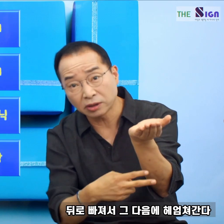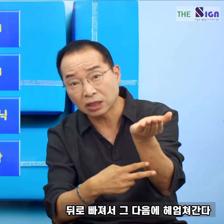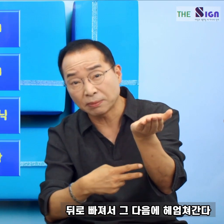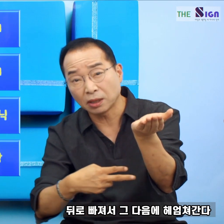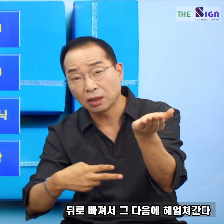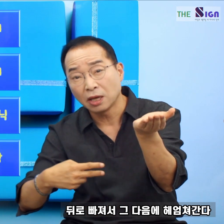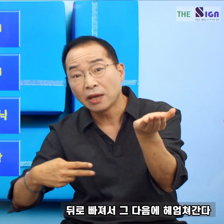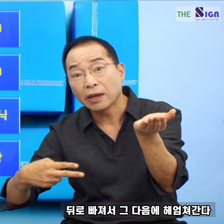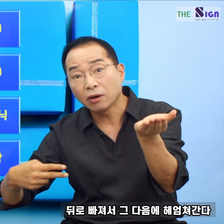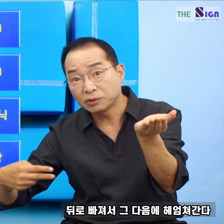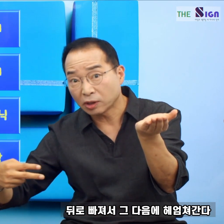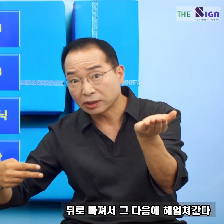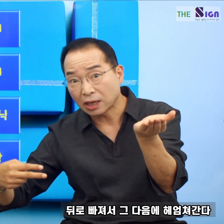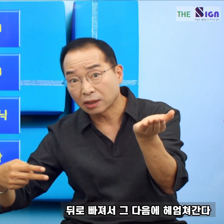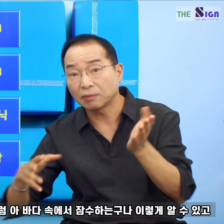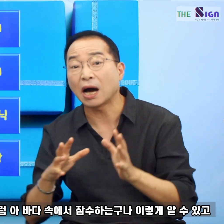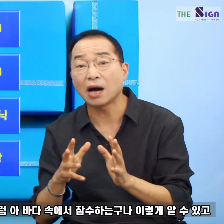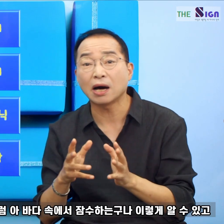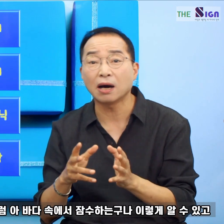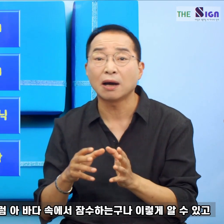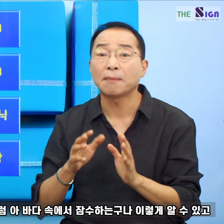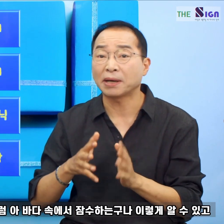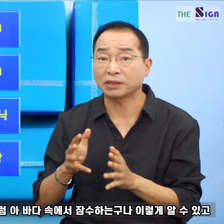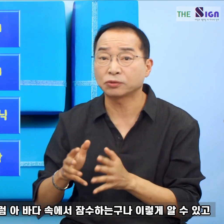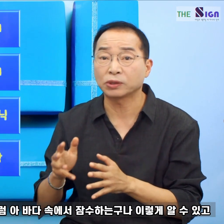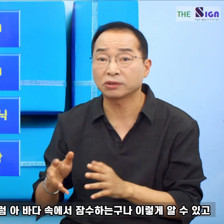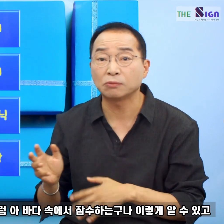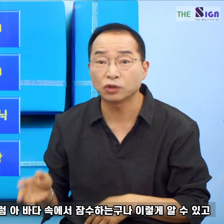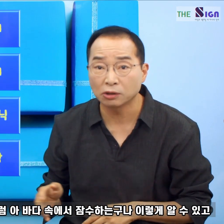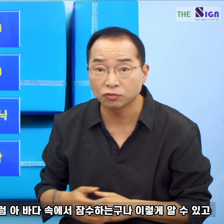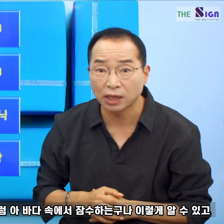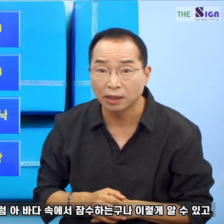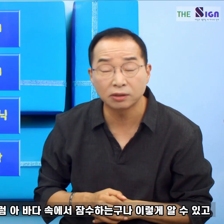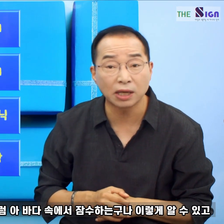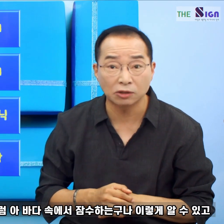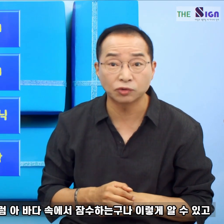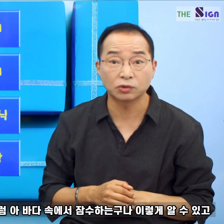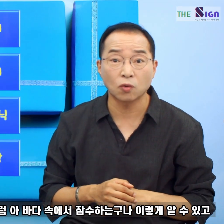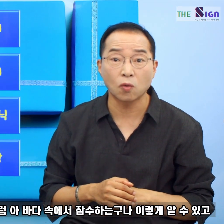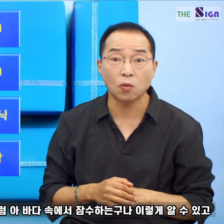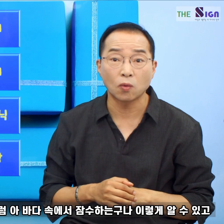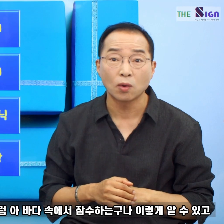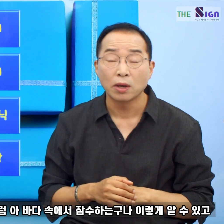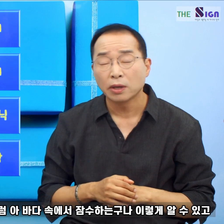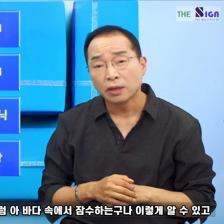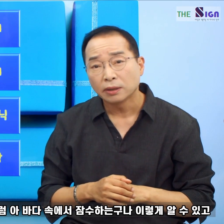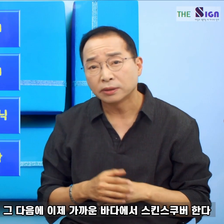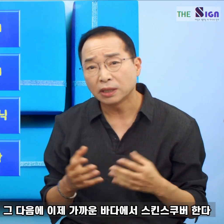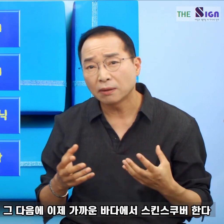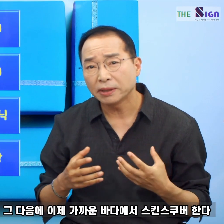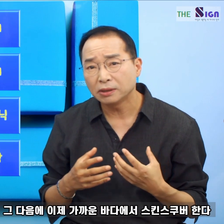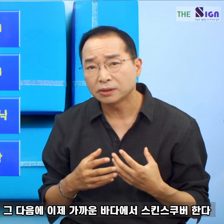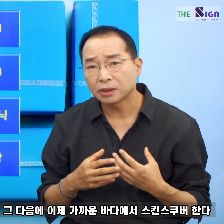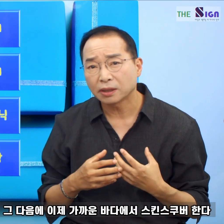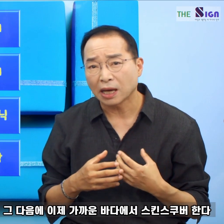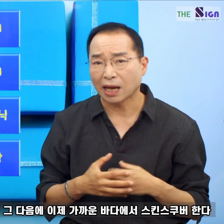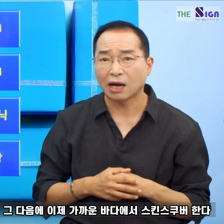다음에 헤엄쳐 간다. 그럼 바닷속에서 잠수하는구나 이렇게 알 수 있고, 그 다음에 이제